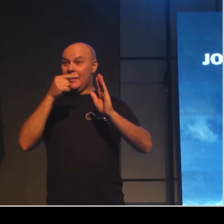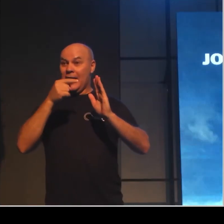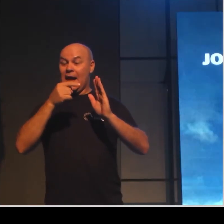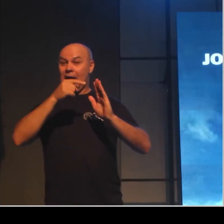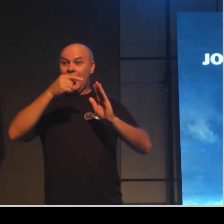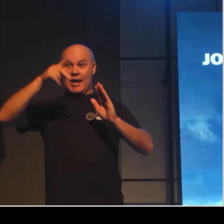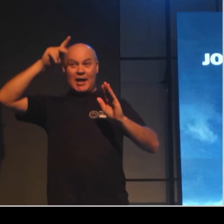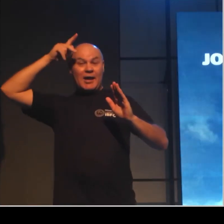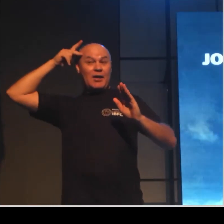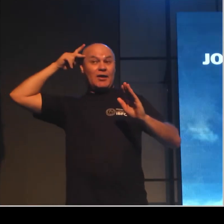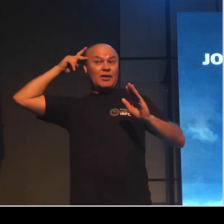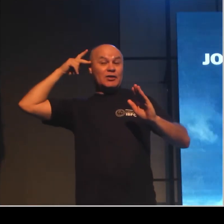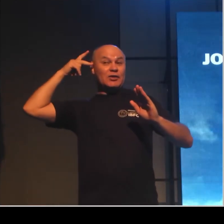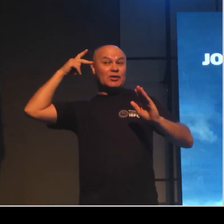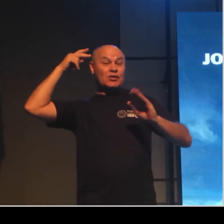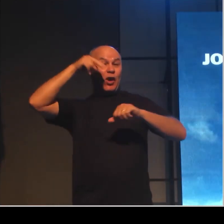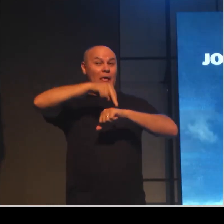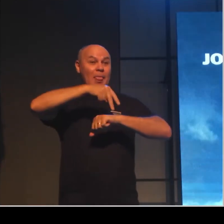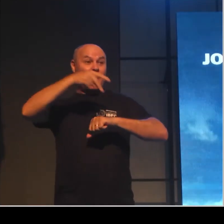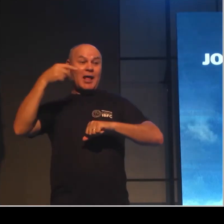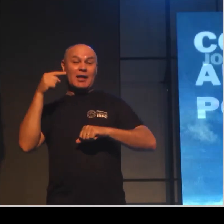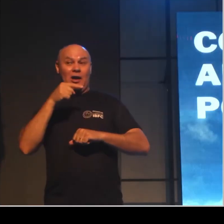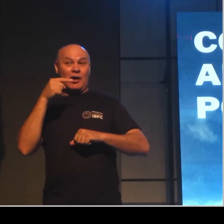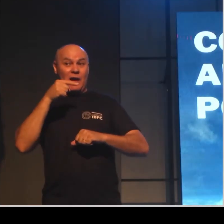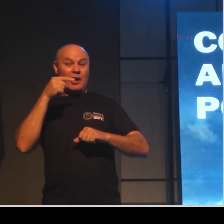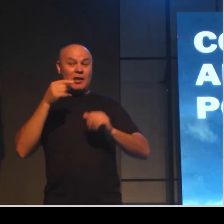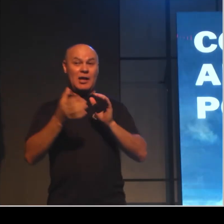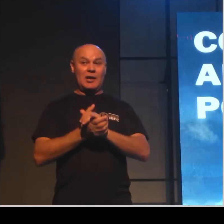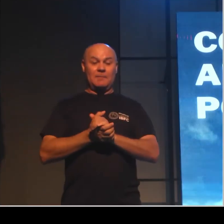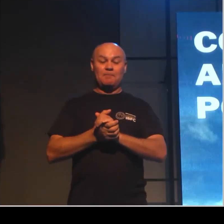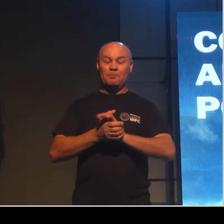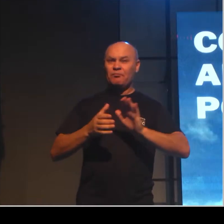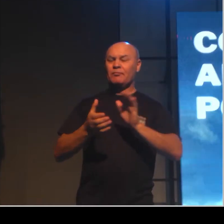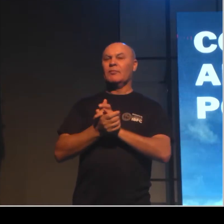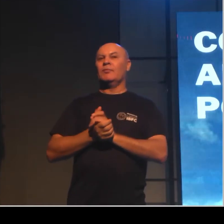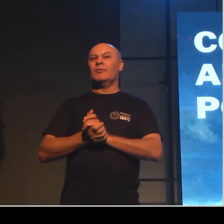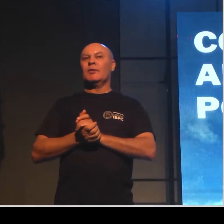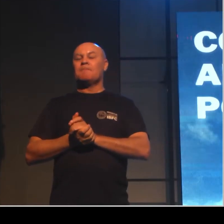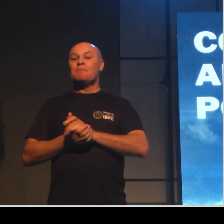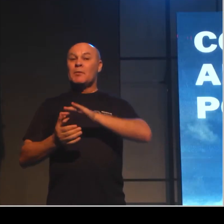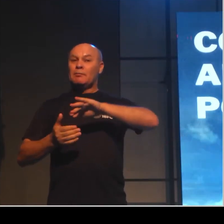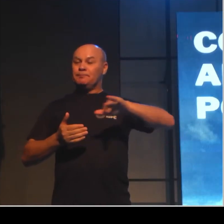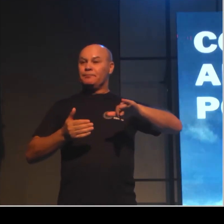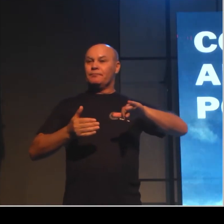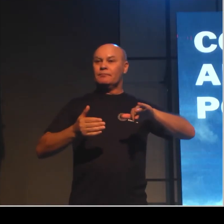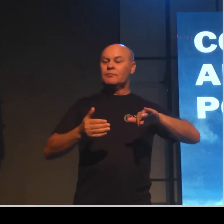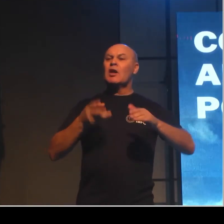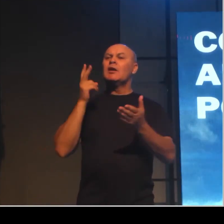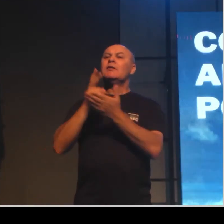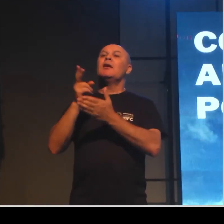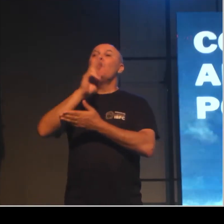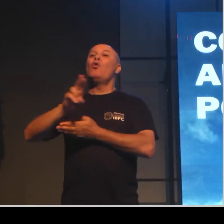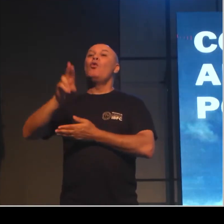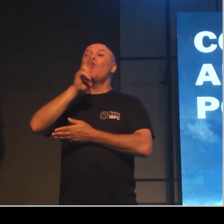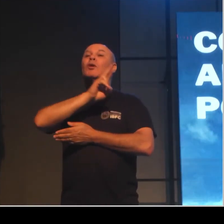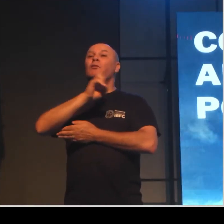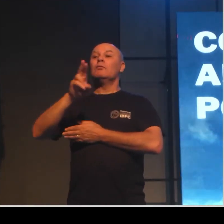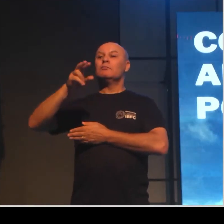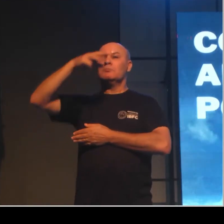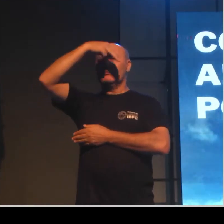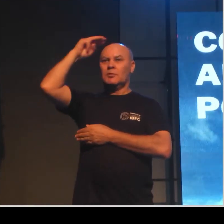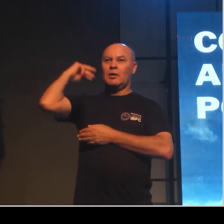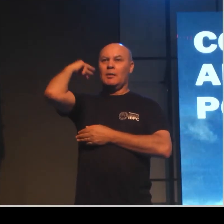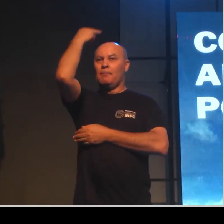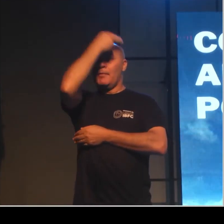mais negligenciado. Se fala muito de Maria, se fala muito e se fala muito pouco de